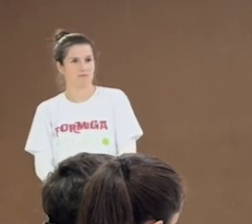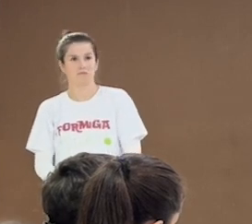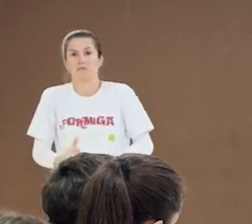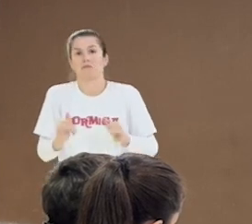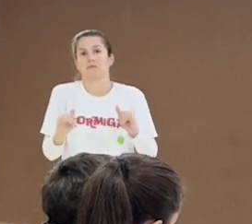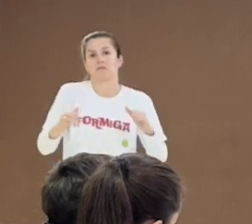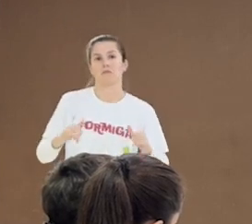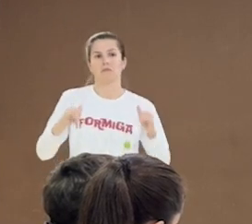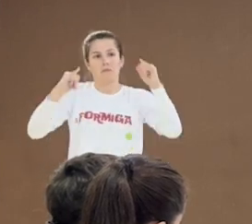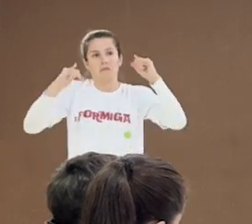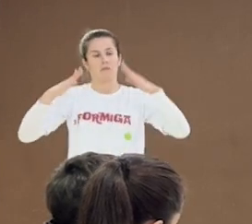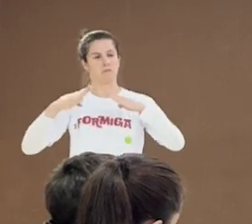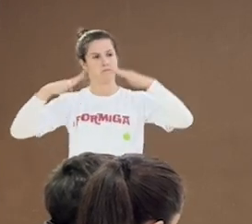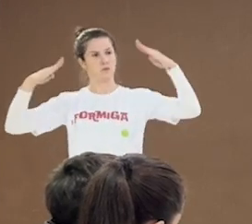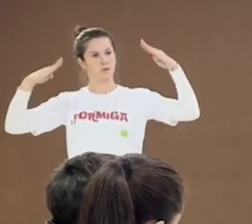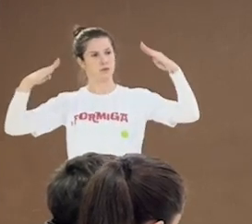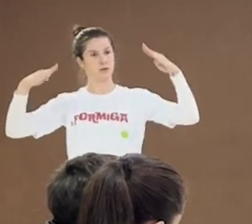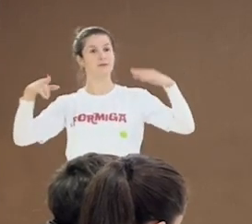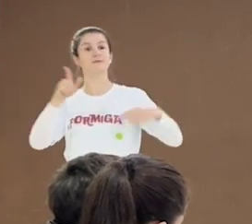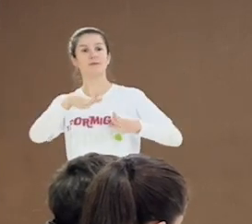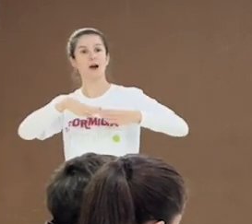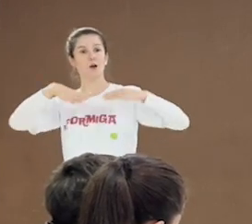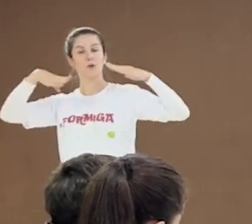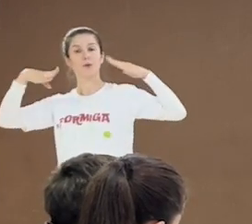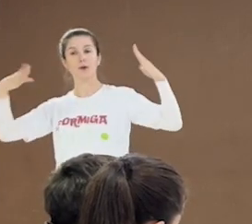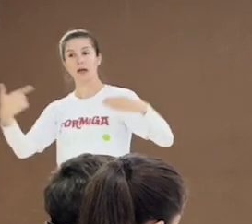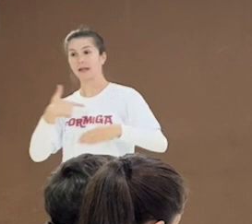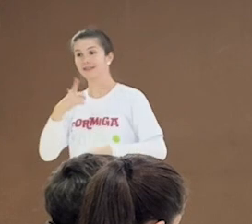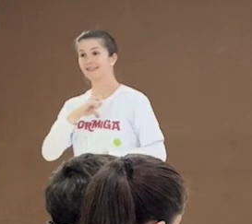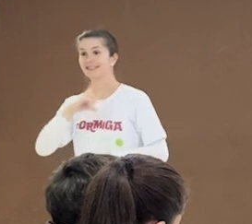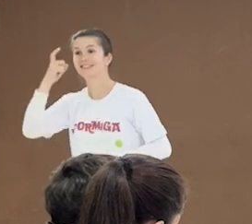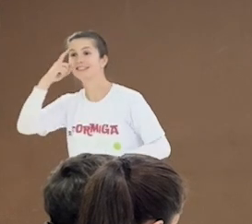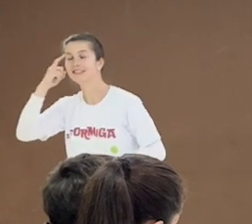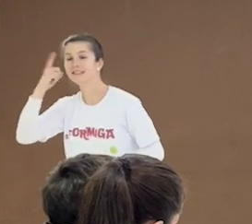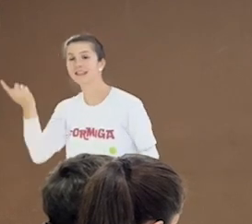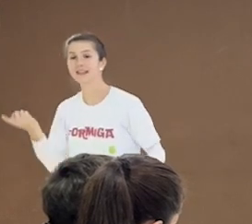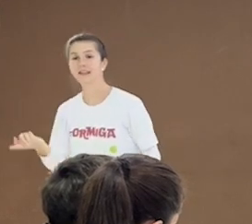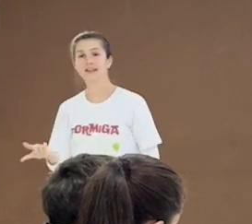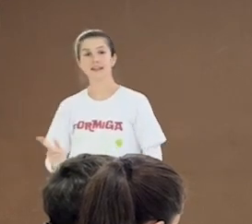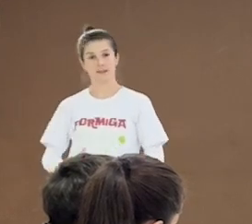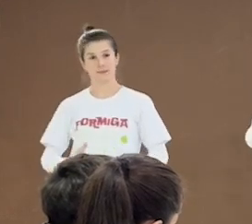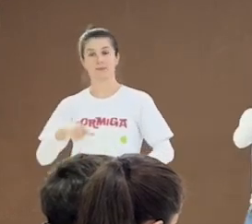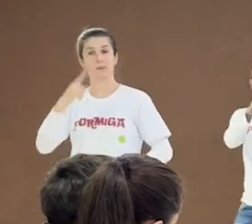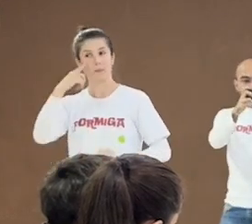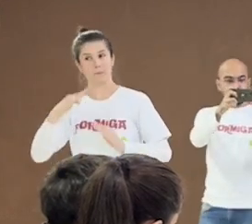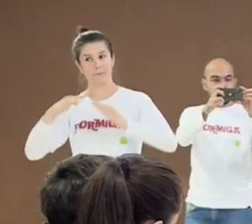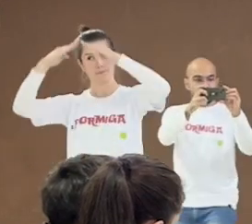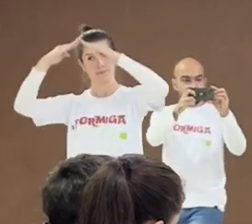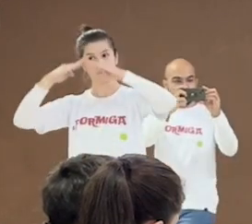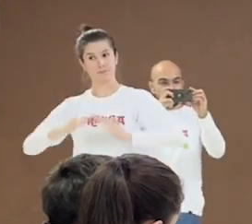cabana, uma mansão... Ah, então sei não. Uma mansão. Tem uma ideia melhor. Qual? Precisamos criar altos e